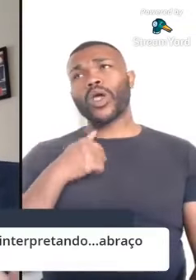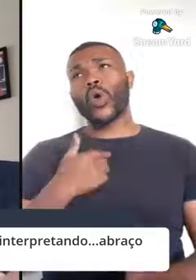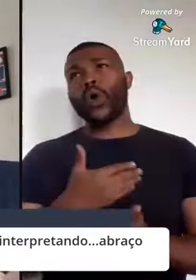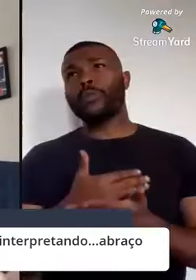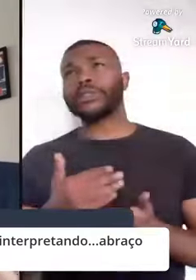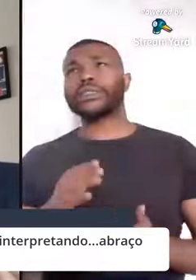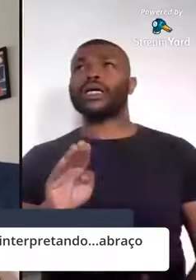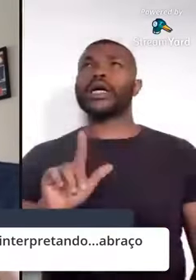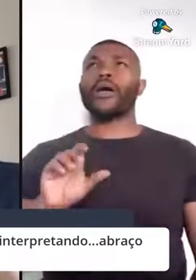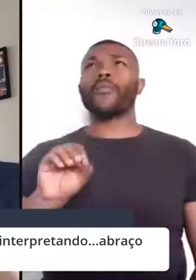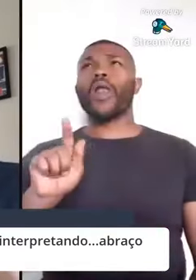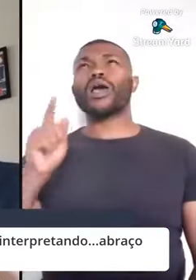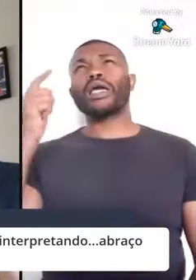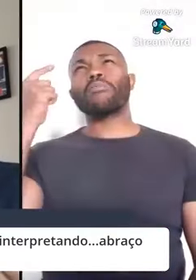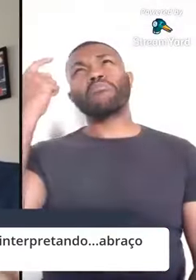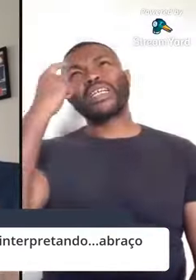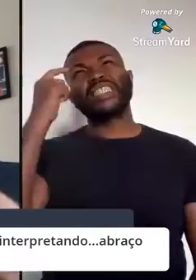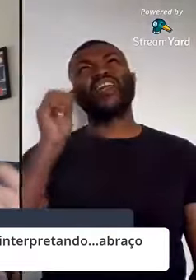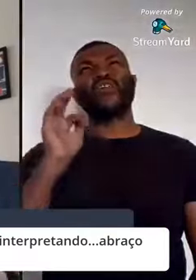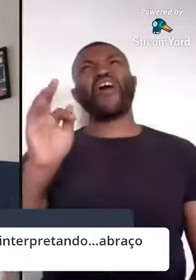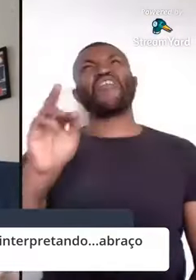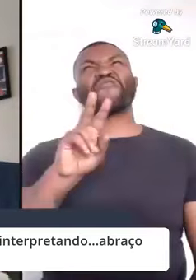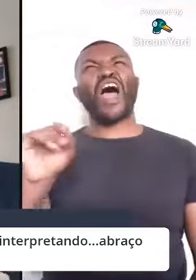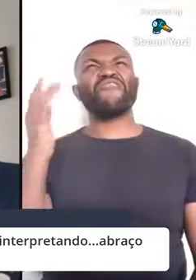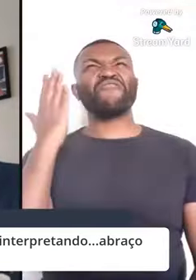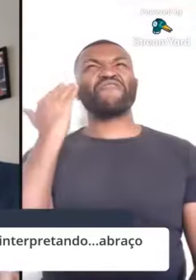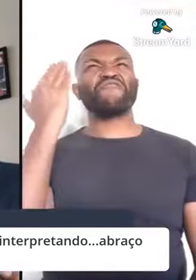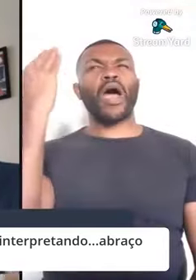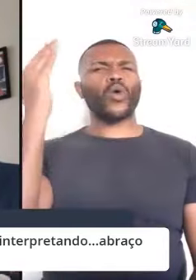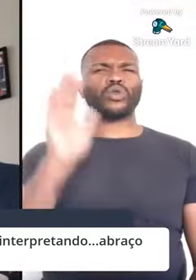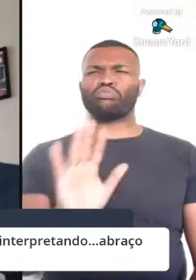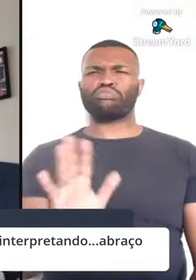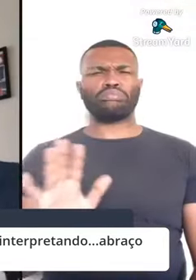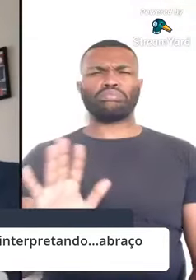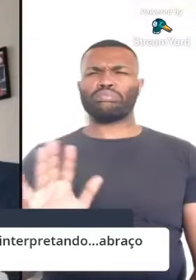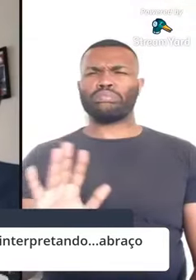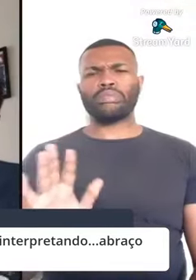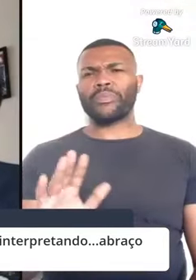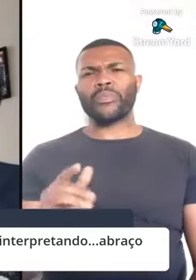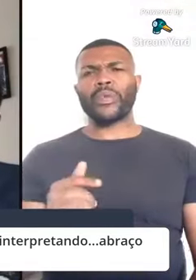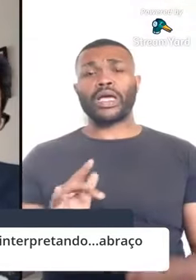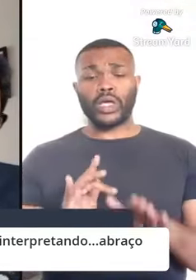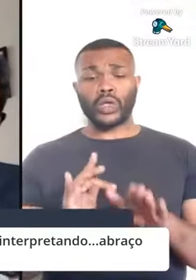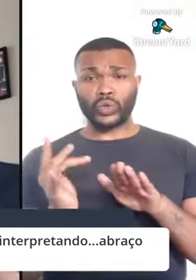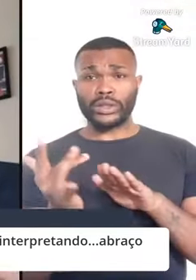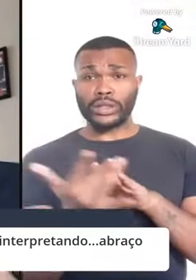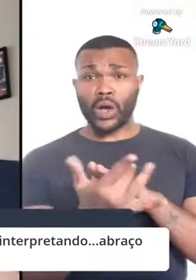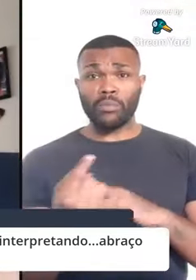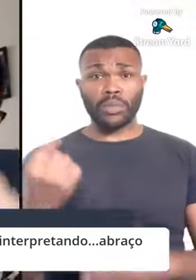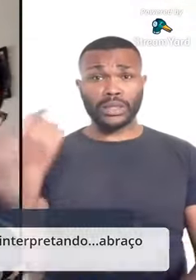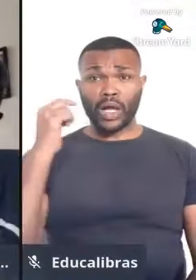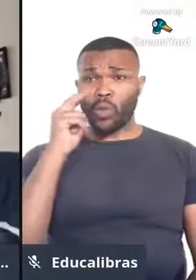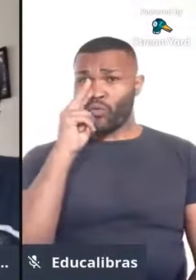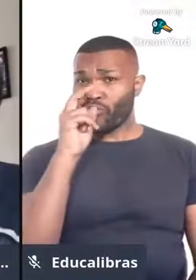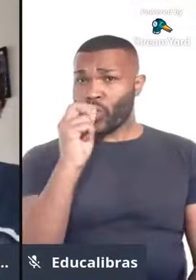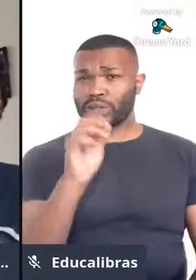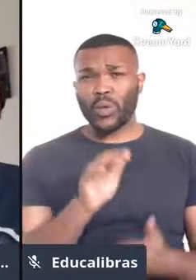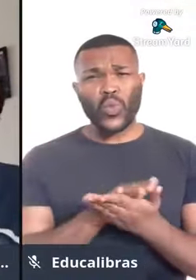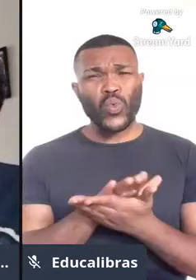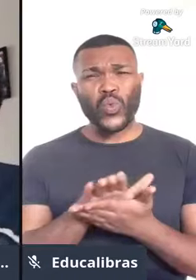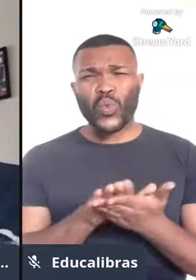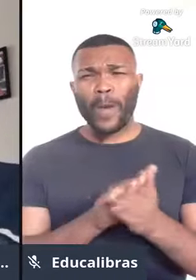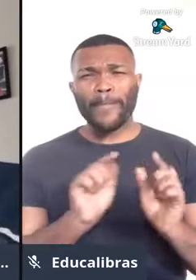médio ou pequeno. Na época eu não tinha, a rede social não tinha a força que tem hoje, não existia o